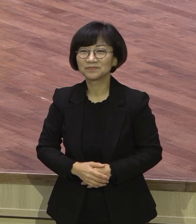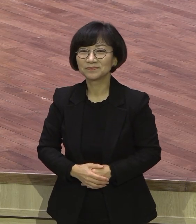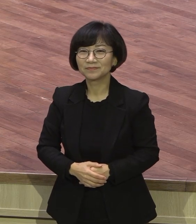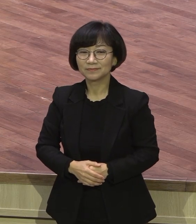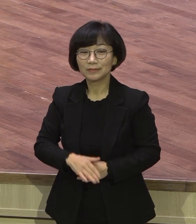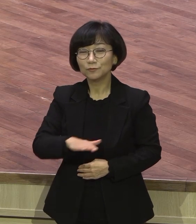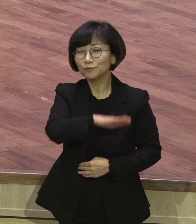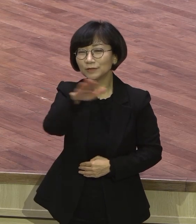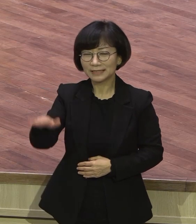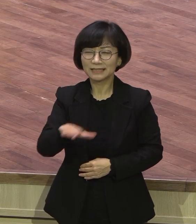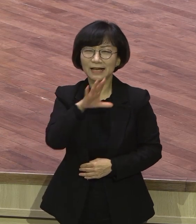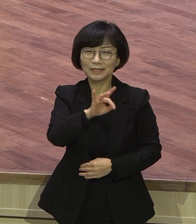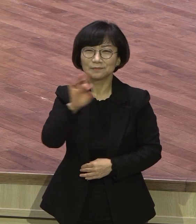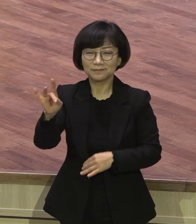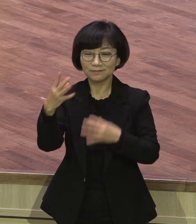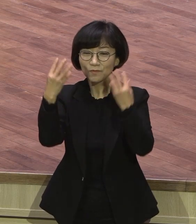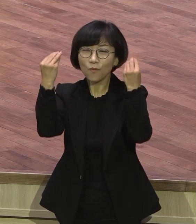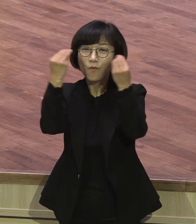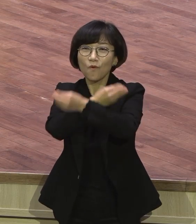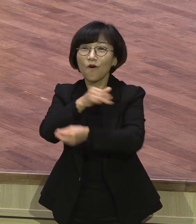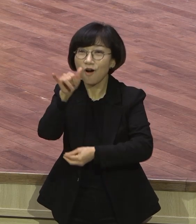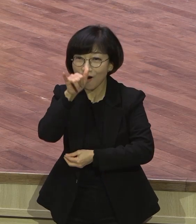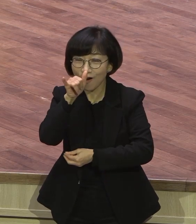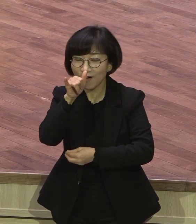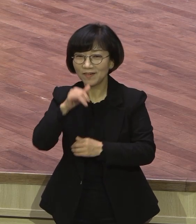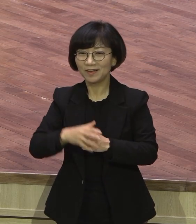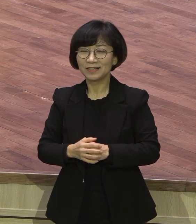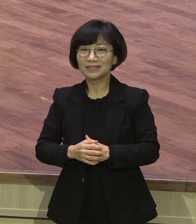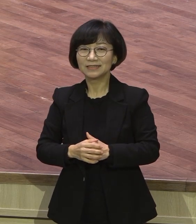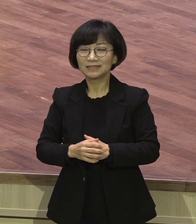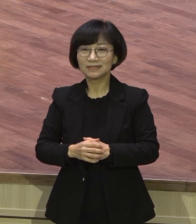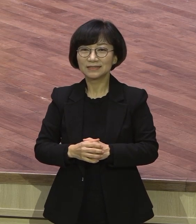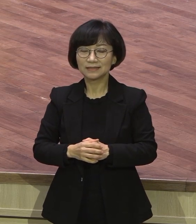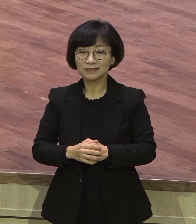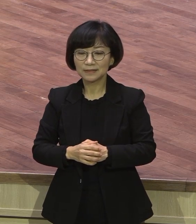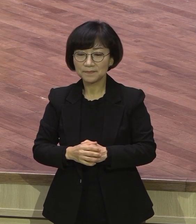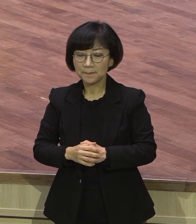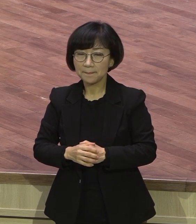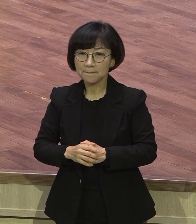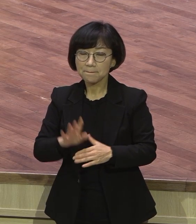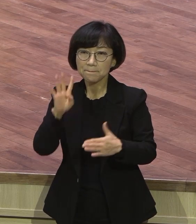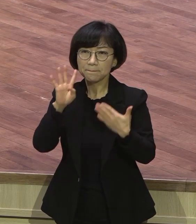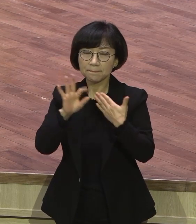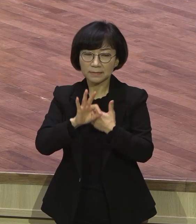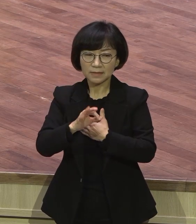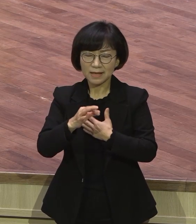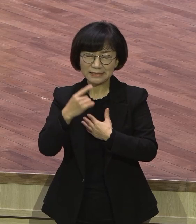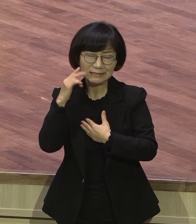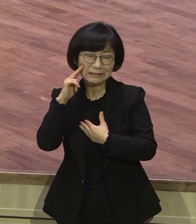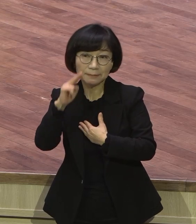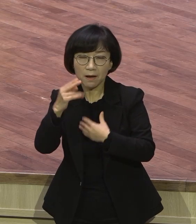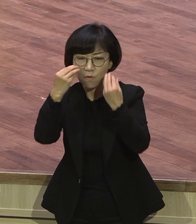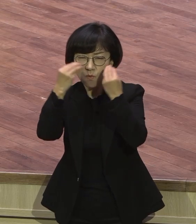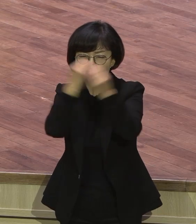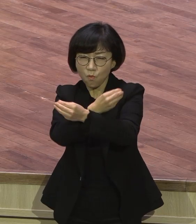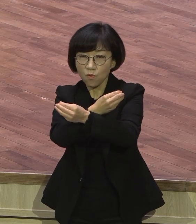웃으면서 넘어갈 수 있어요. 그런데 때로는 오해가 심각해지면